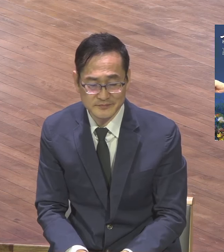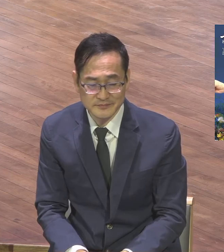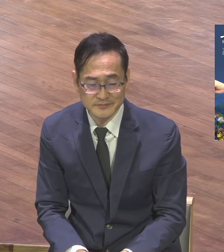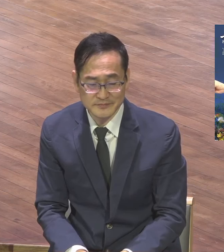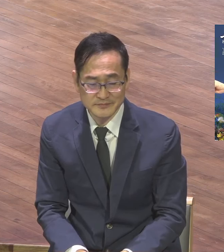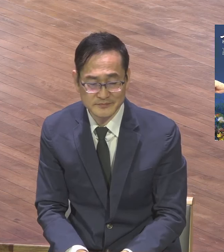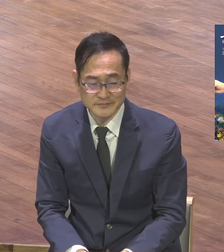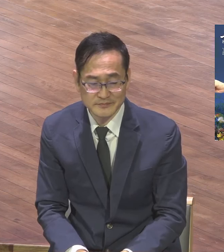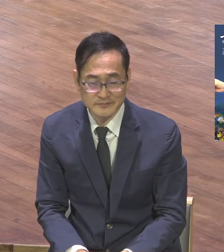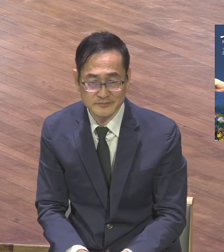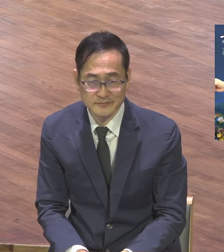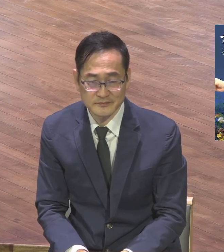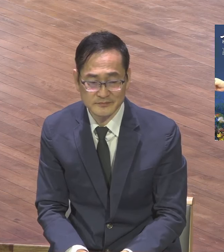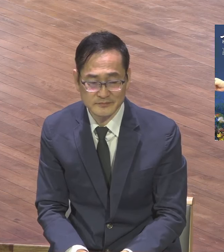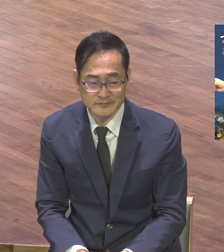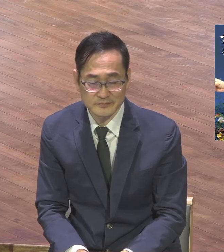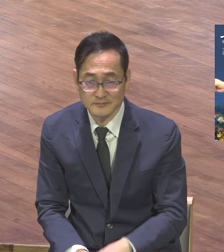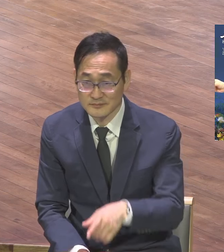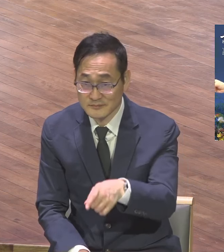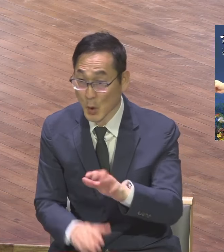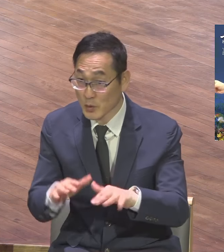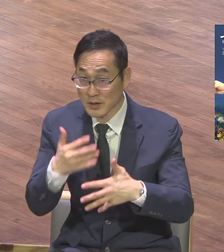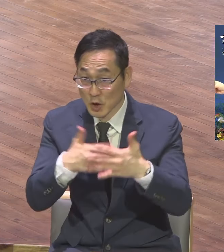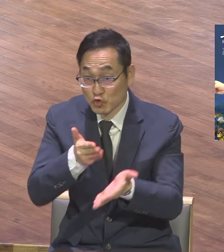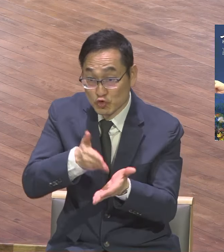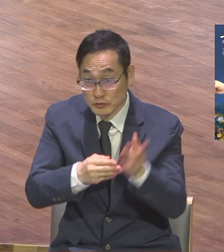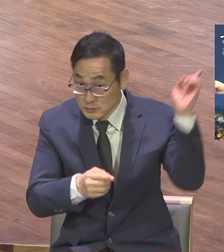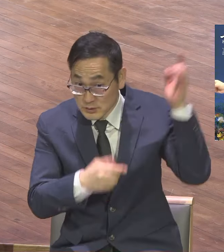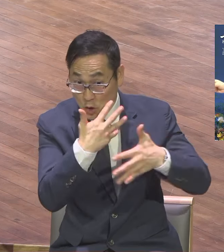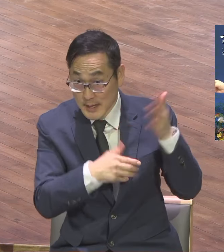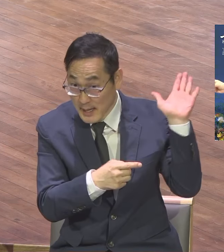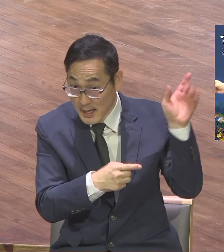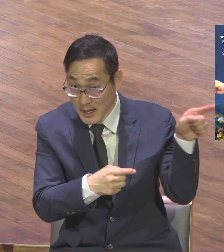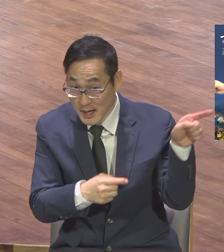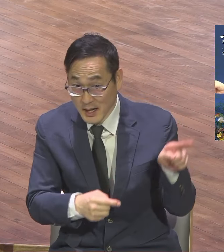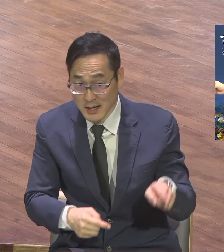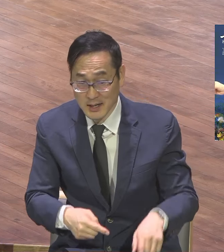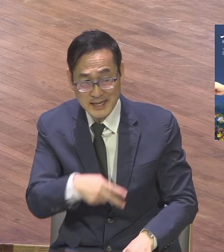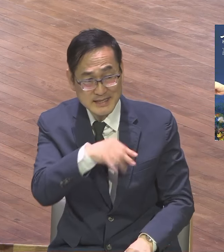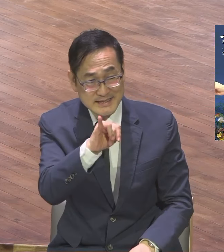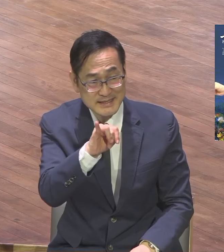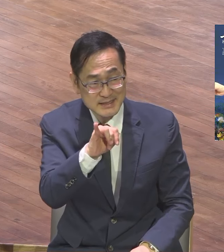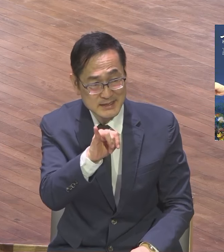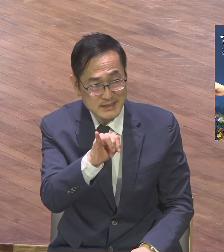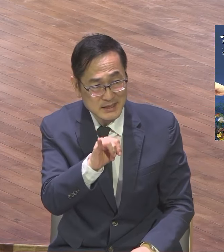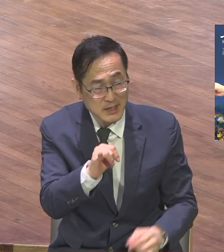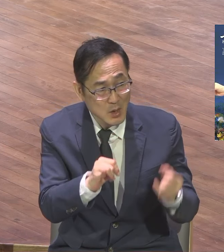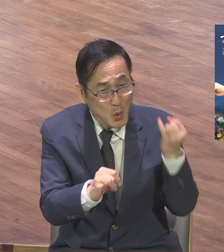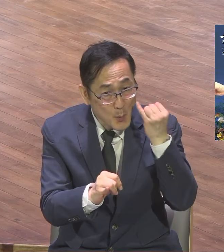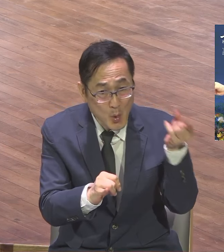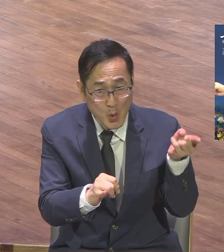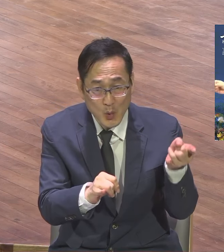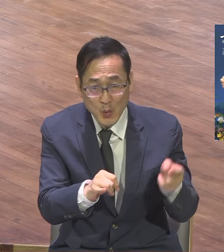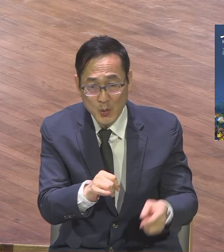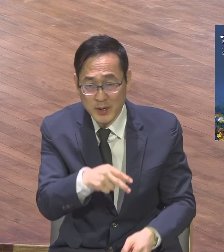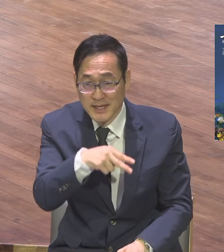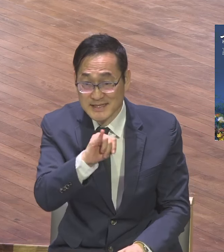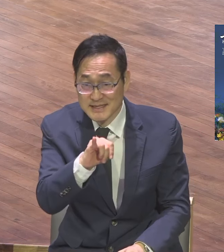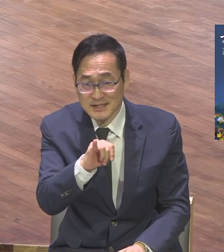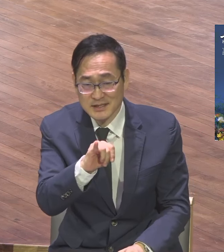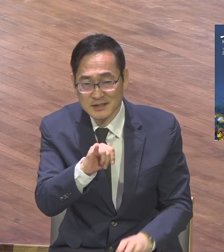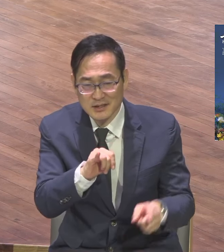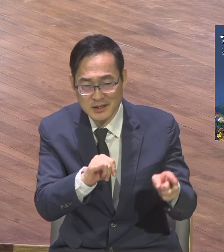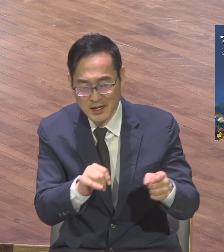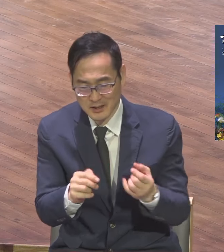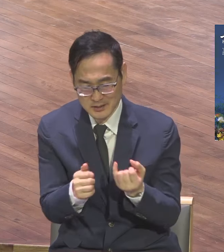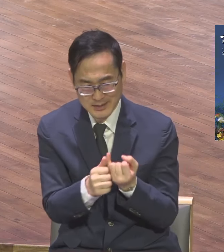시고모님 무당생활하니 저 무당생활하는 저 사람을 구원해야 되겠다. 생명이 예수 안에